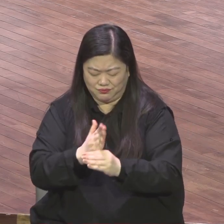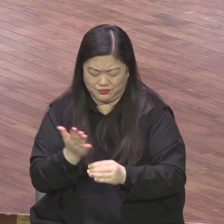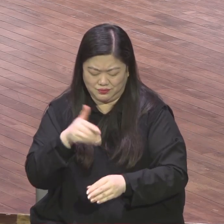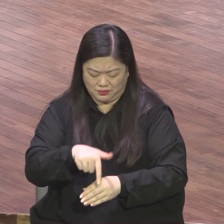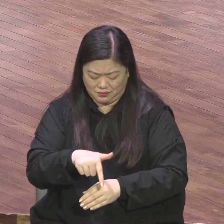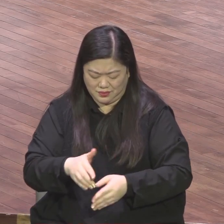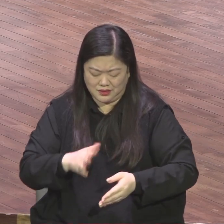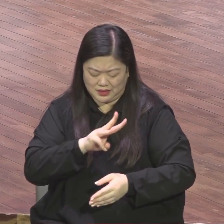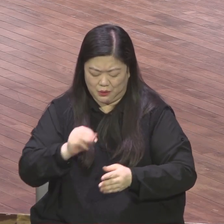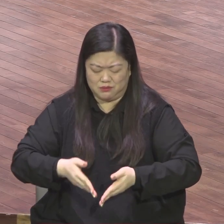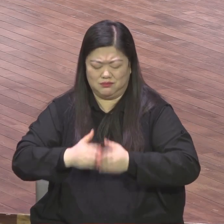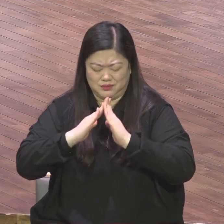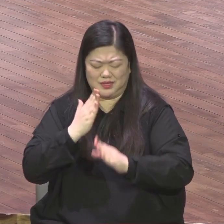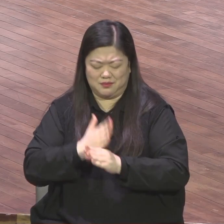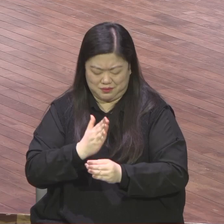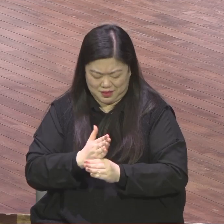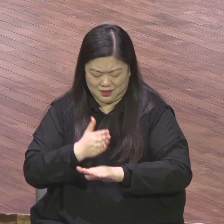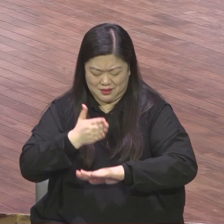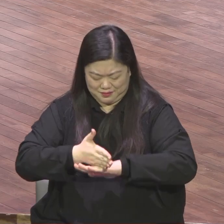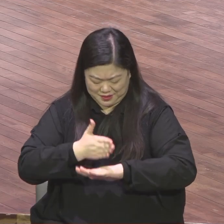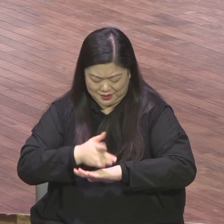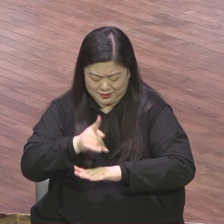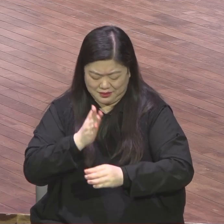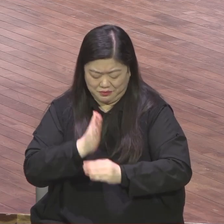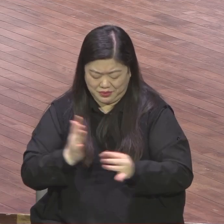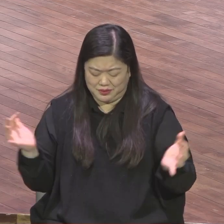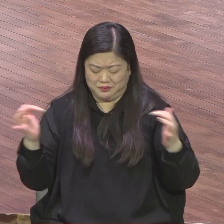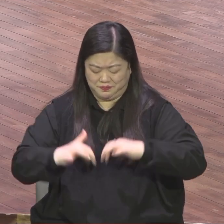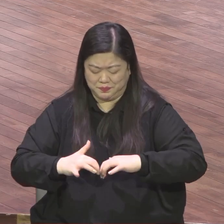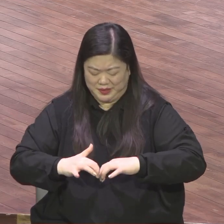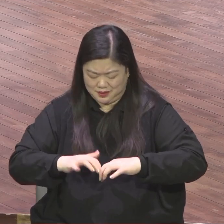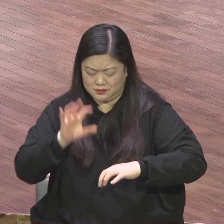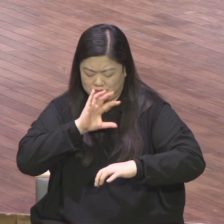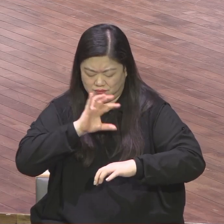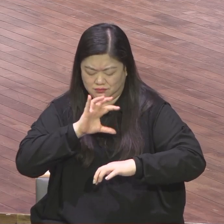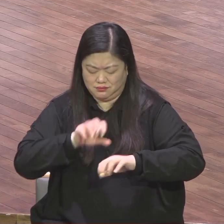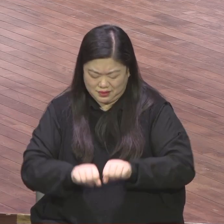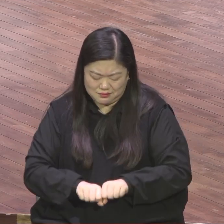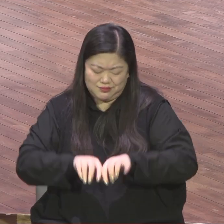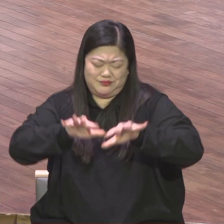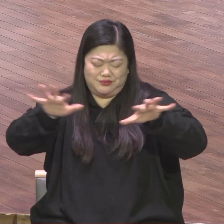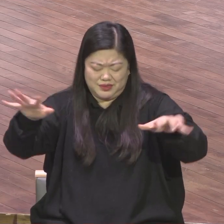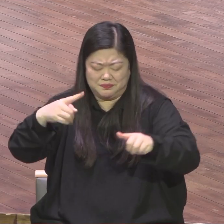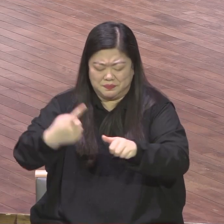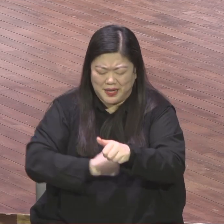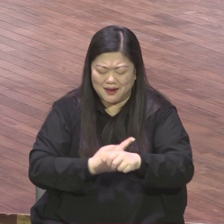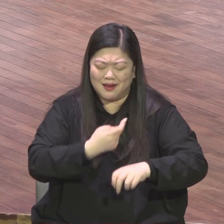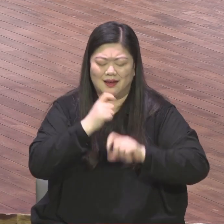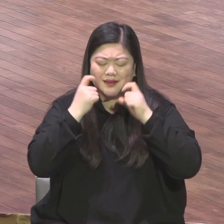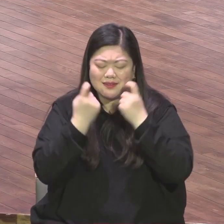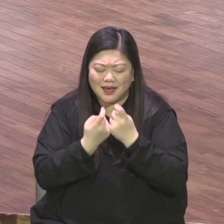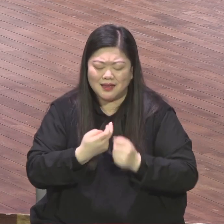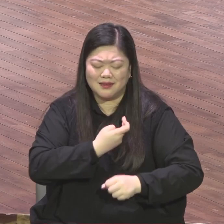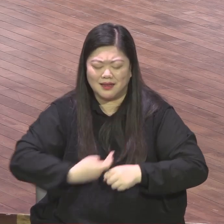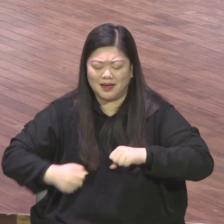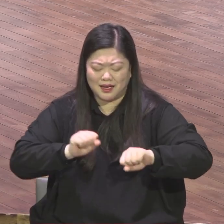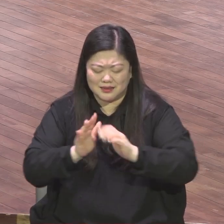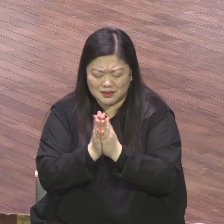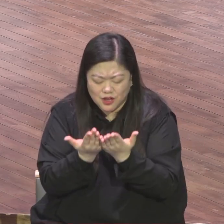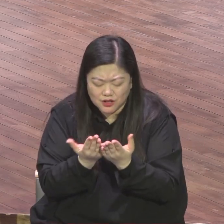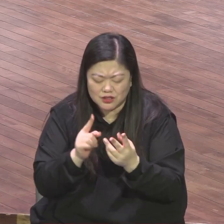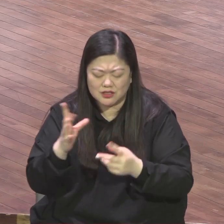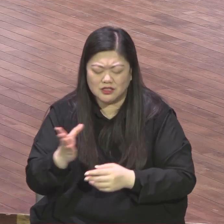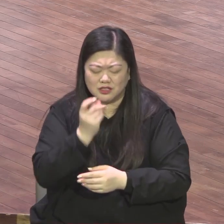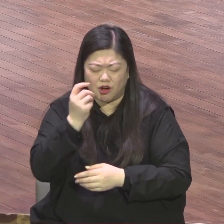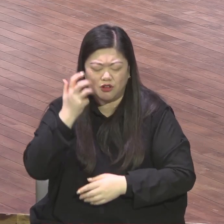모두 사도행전이 성령행전으로 성령행전이 기도행전으로 기도행전이 개인행전으로 놀라운 주님의 역사가 일어나는 영계